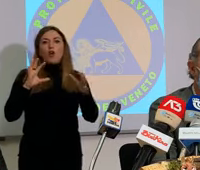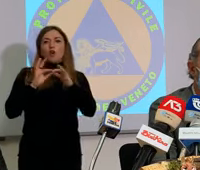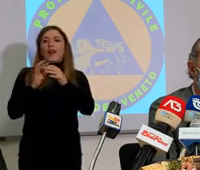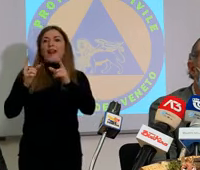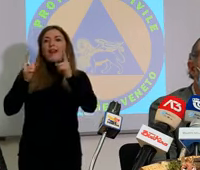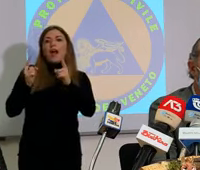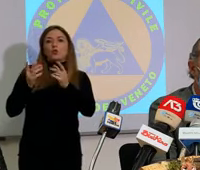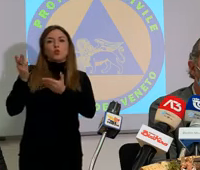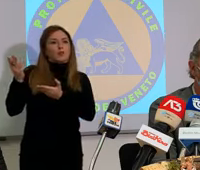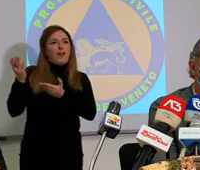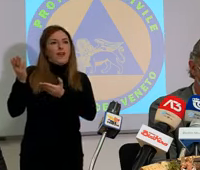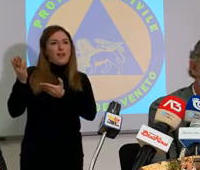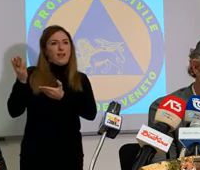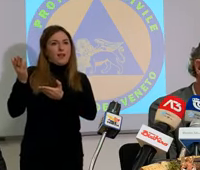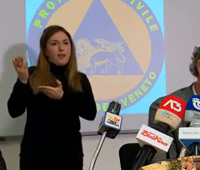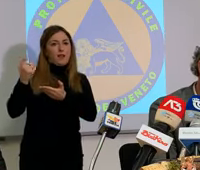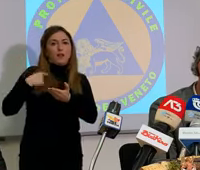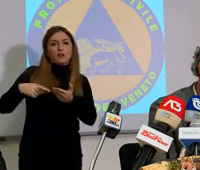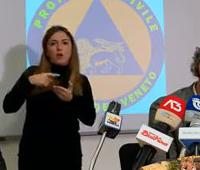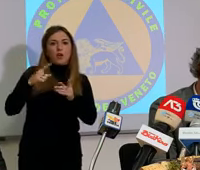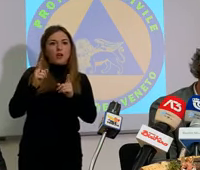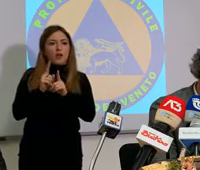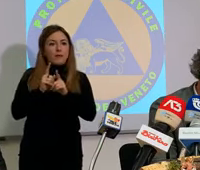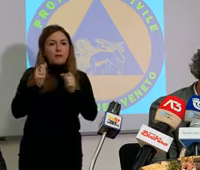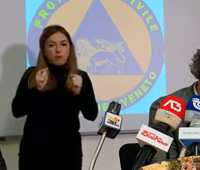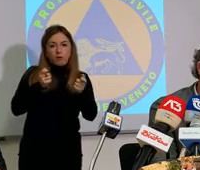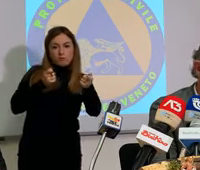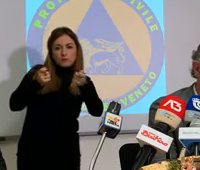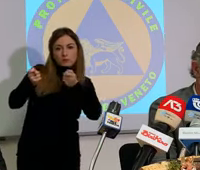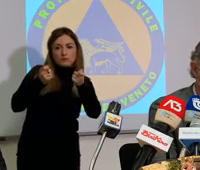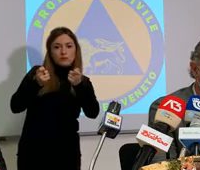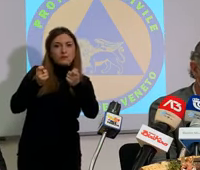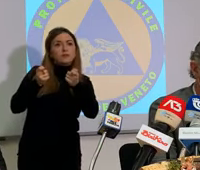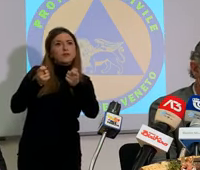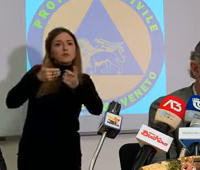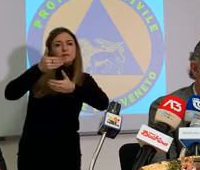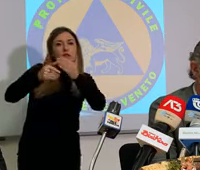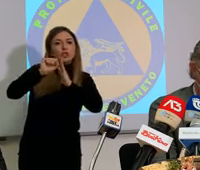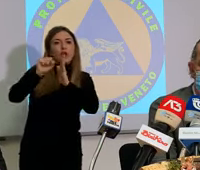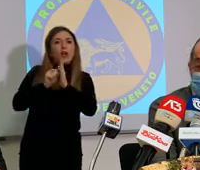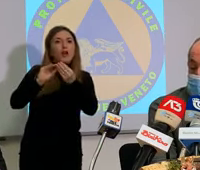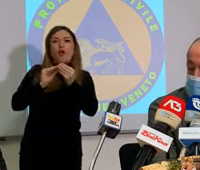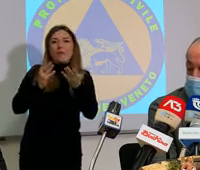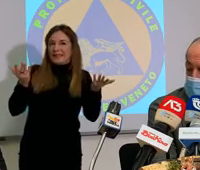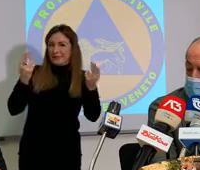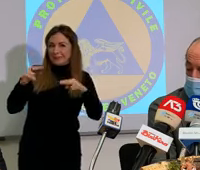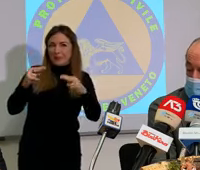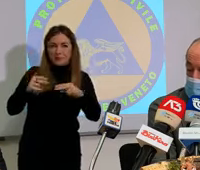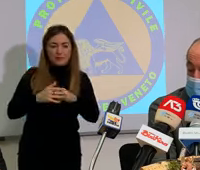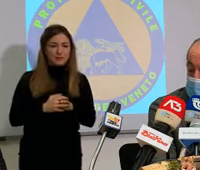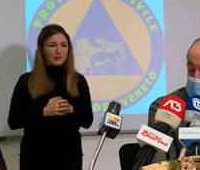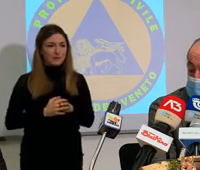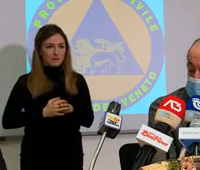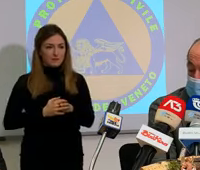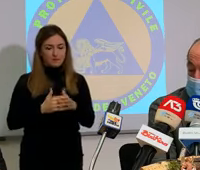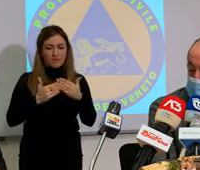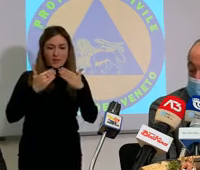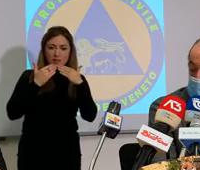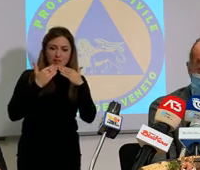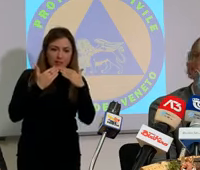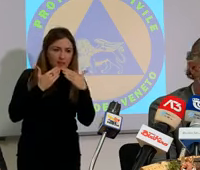no decidere il corso della storia questo ciò non toglie che la sanità la sanità sta rispondendo io ringrazio